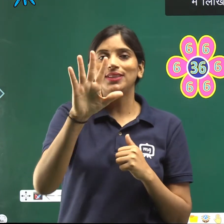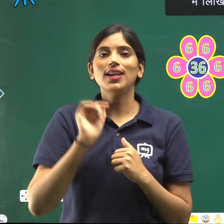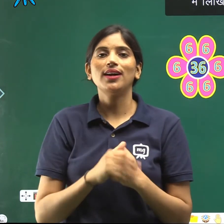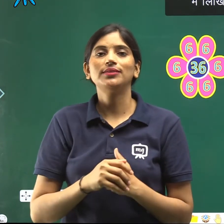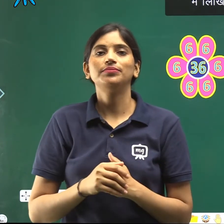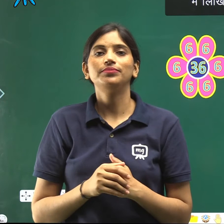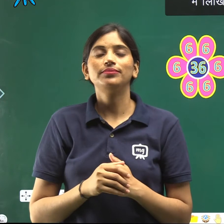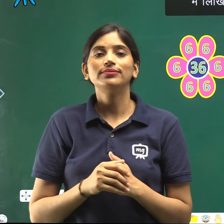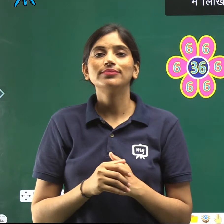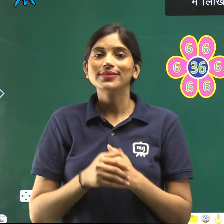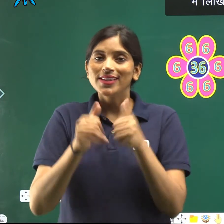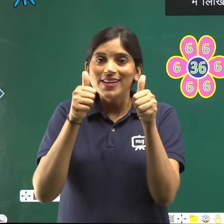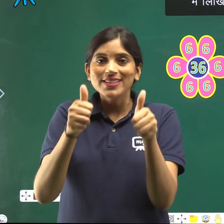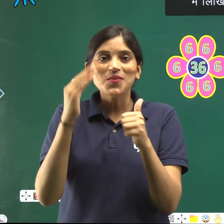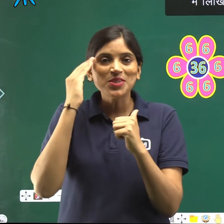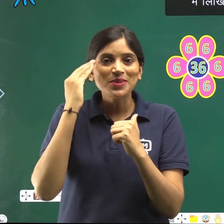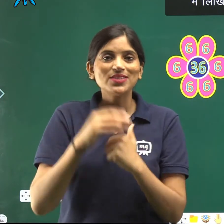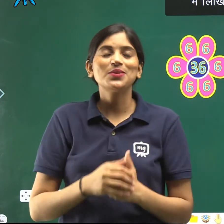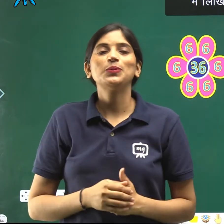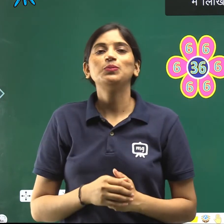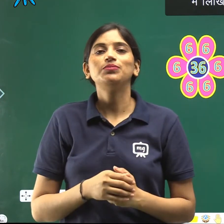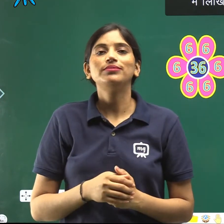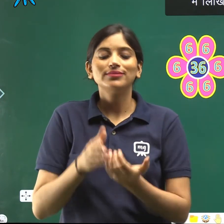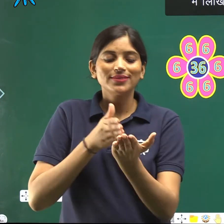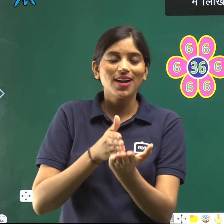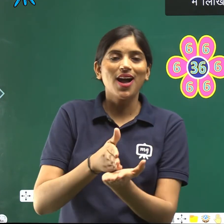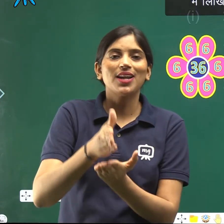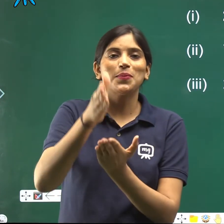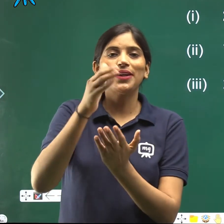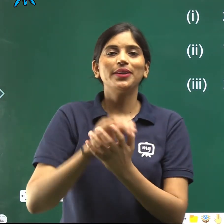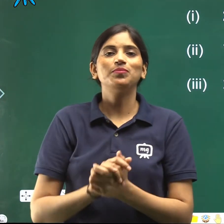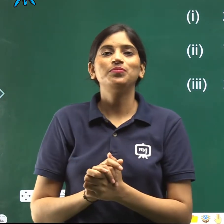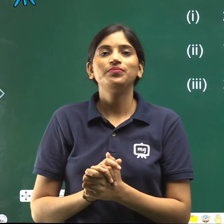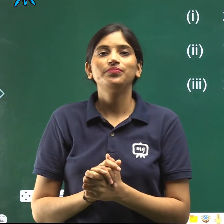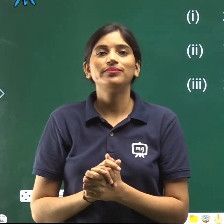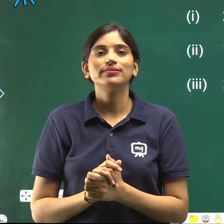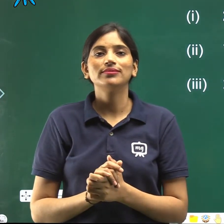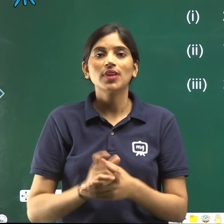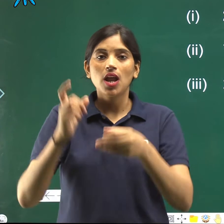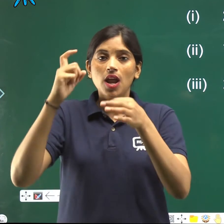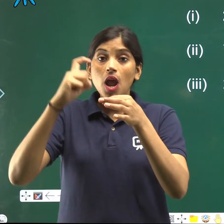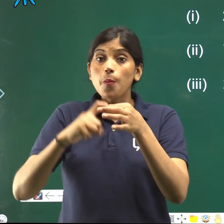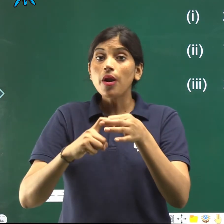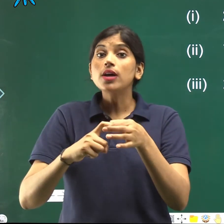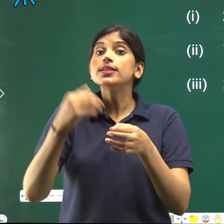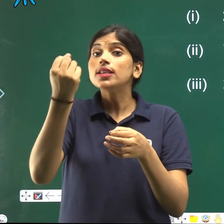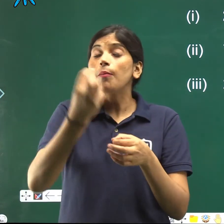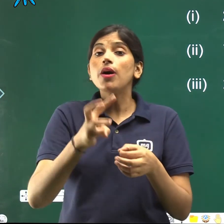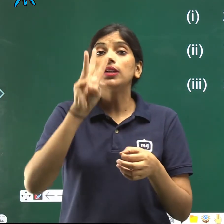15। समझे बच्चों? आगे बढ़ें। प्रश्न नंबर